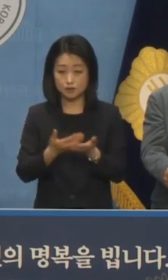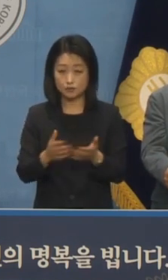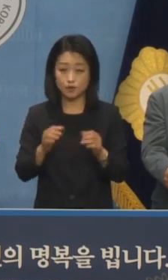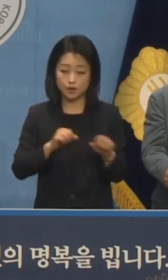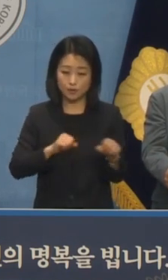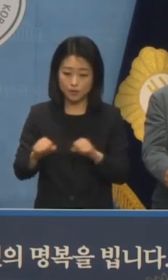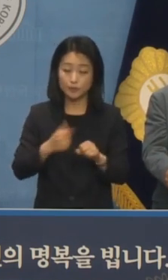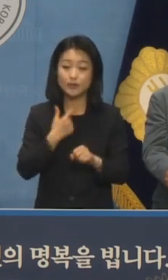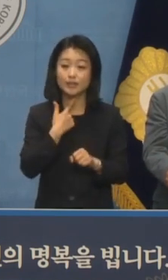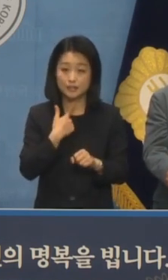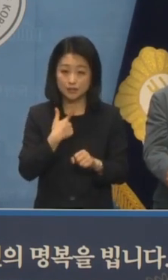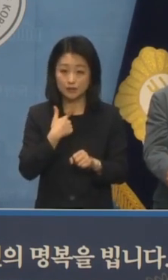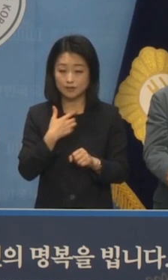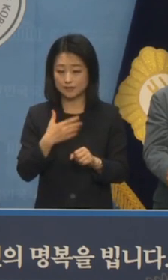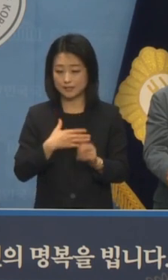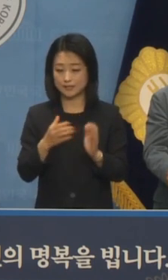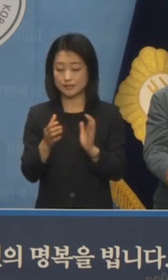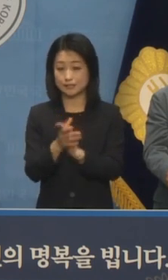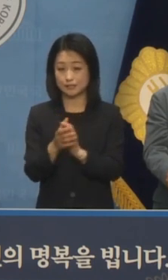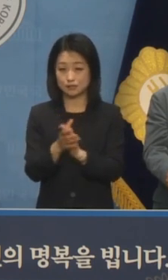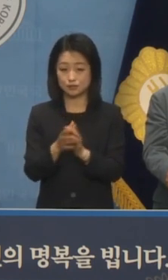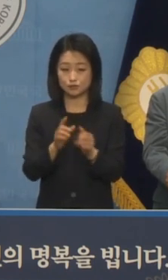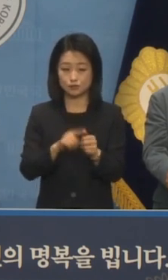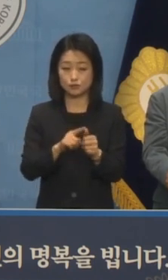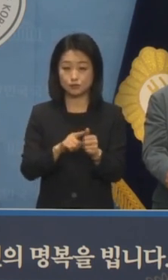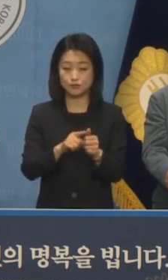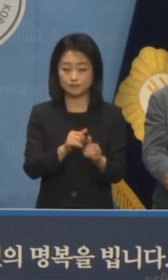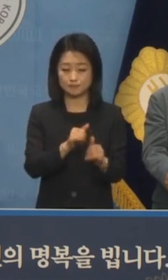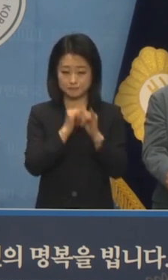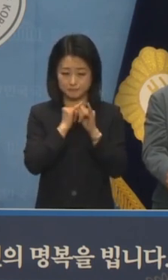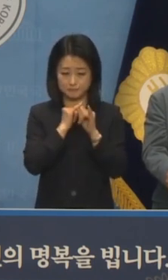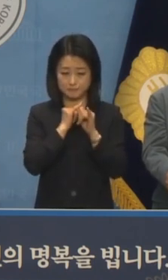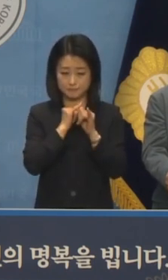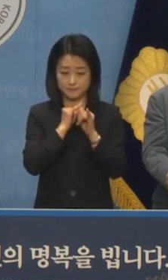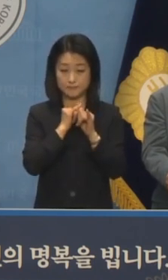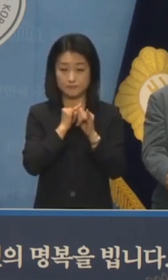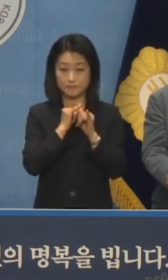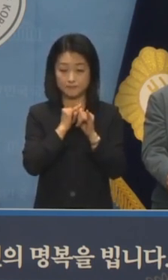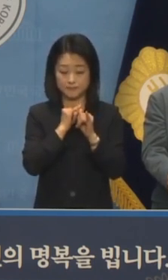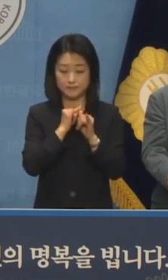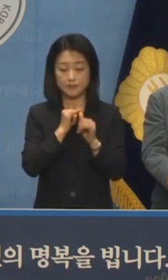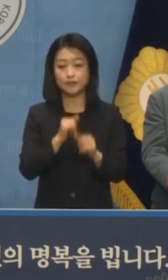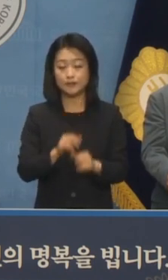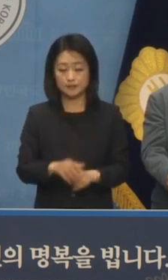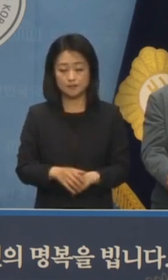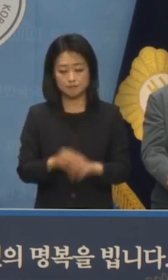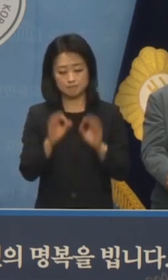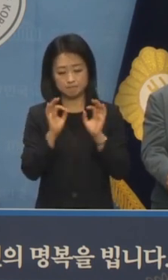제 동료가 세상을 떠났다는 소식을 들었습니다.